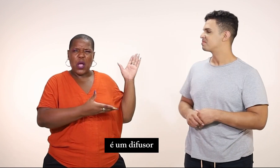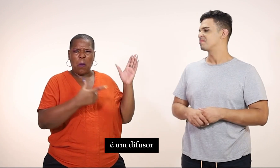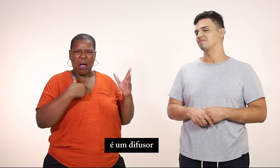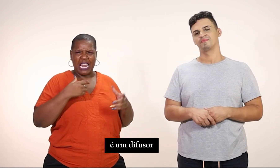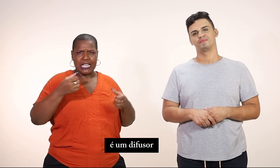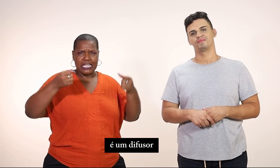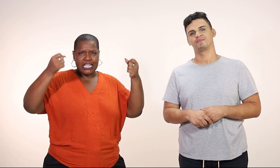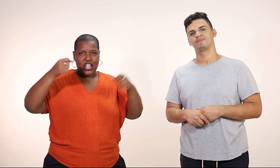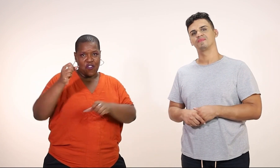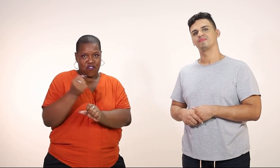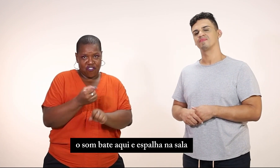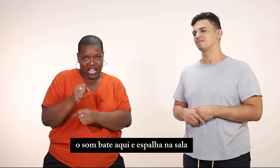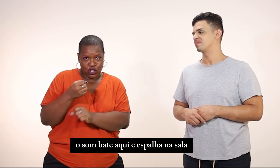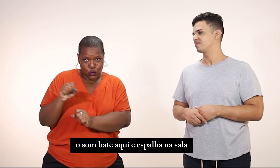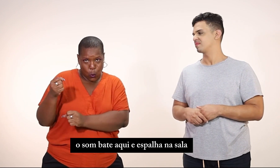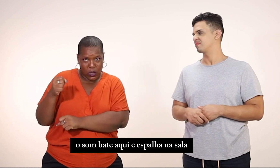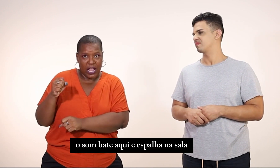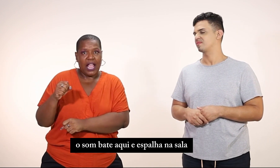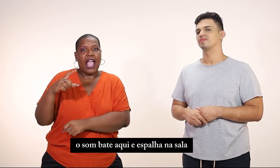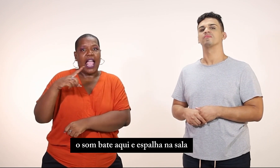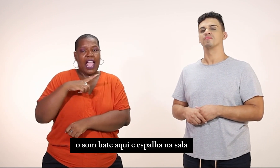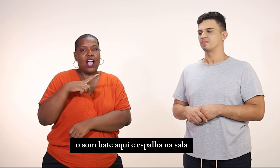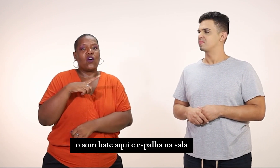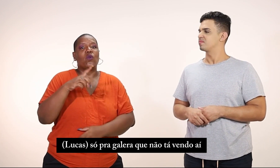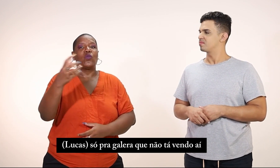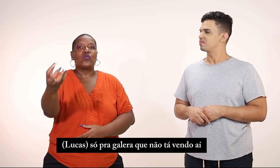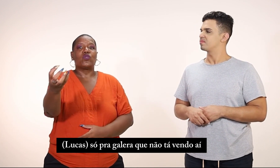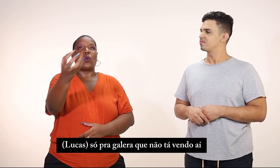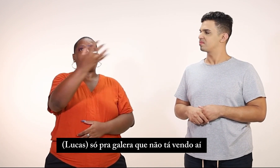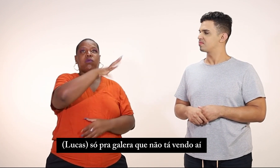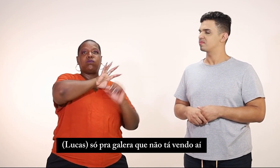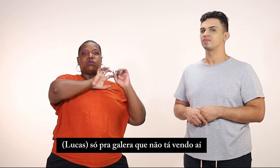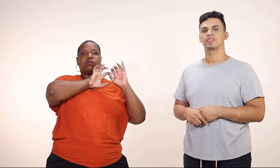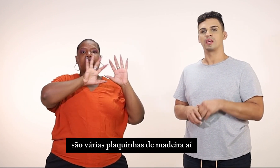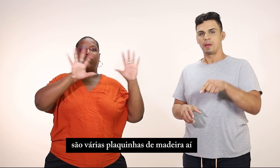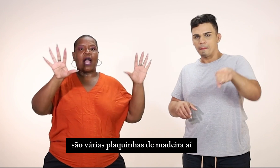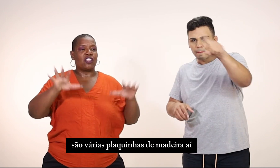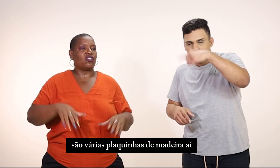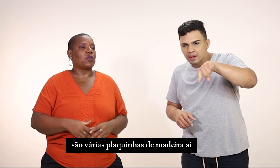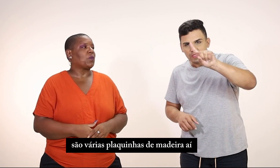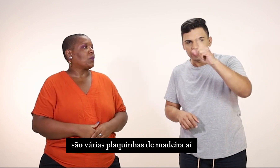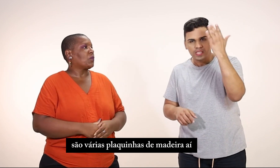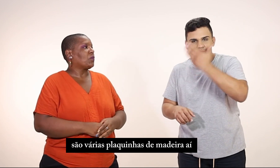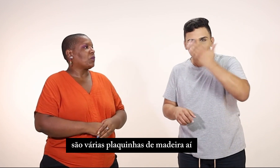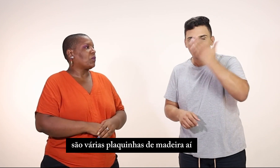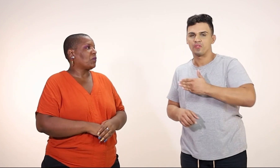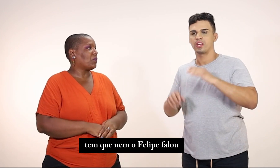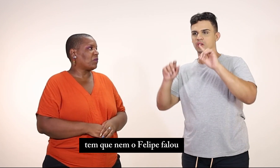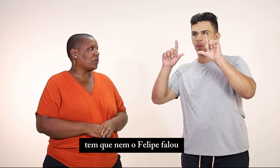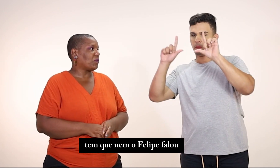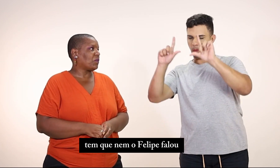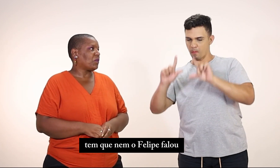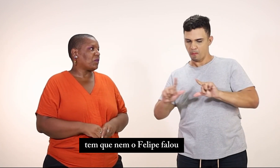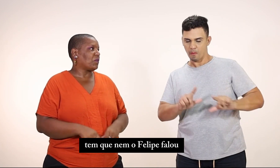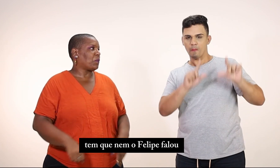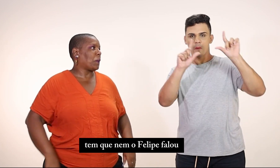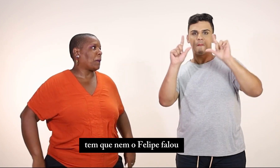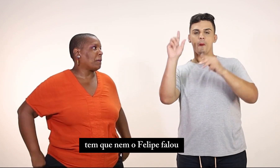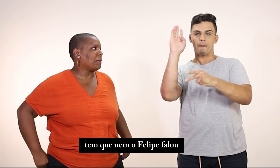um difusor. O som bate aqui e espalha na sala. Só pra galera que não tá vendo aí, são várias plaquinhas de madeira aí, tem... Que nem o Felipe falou,